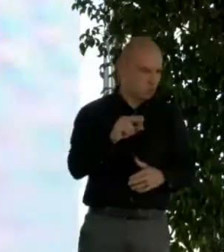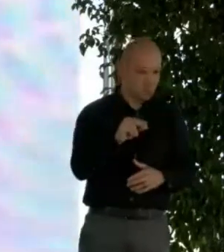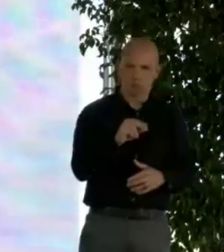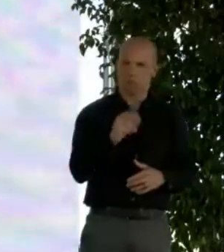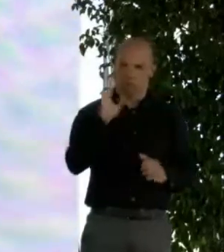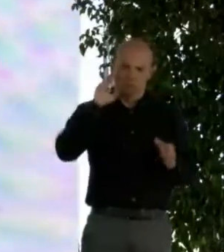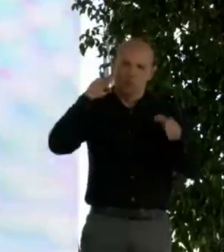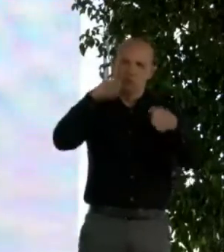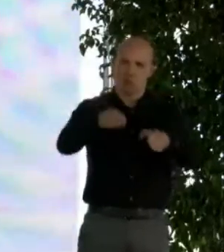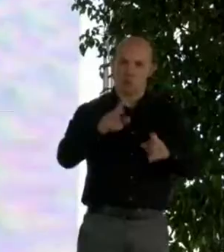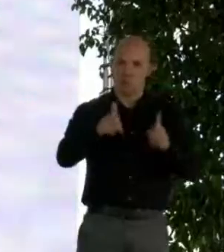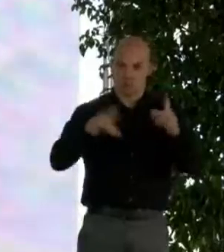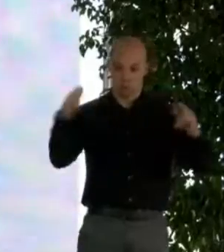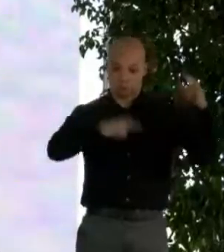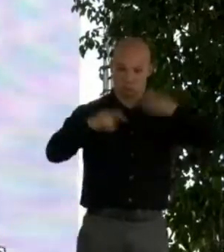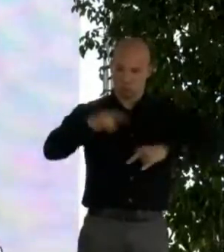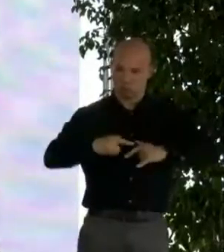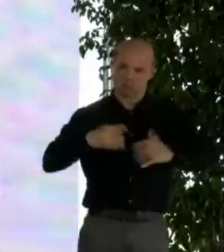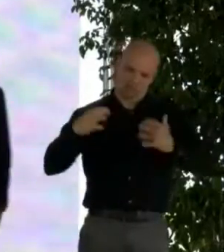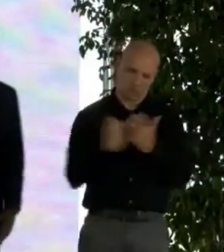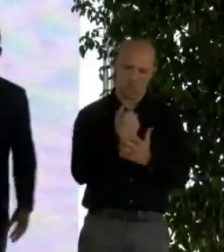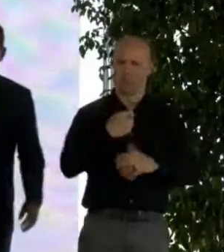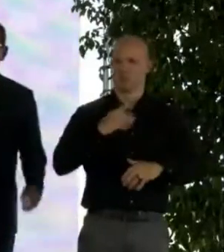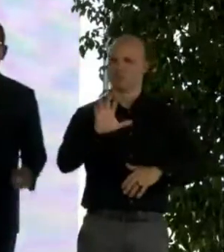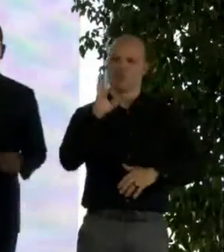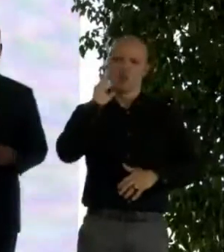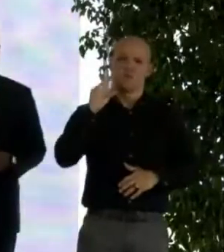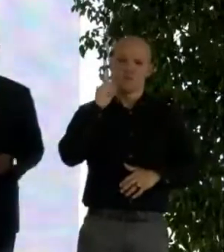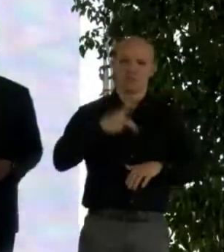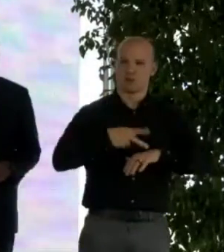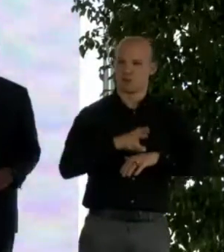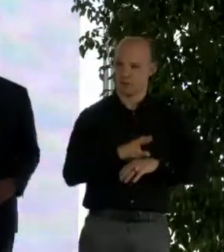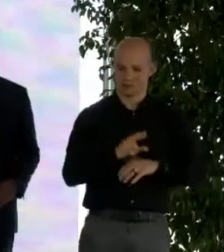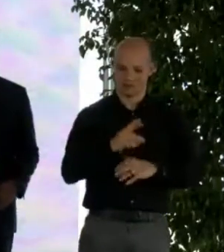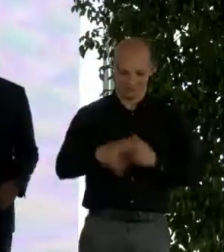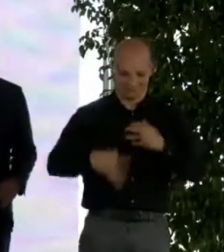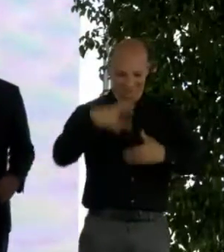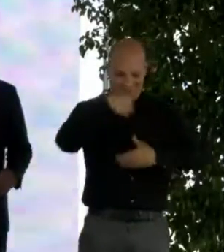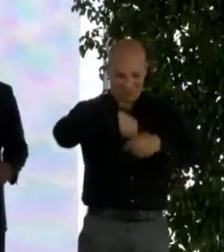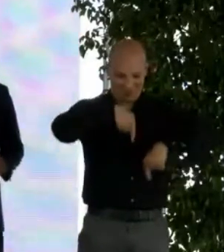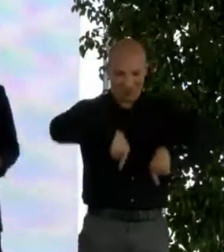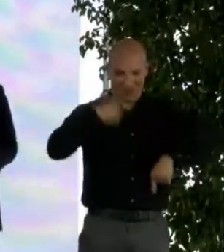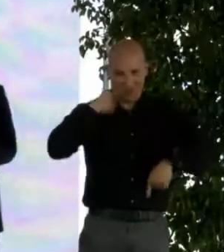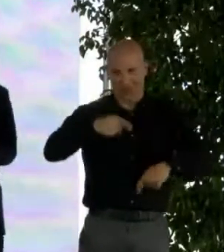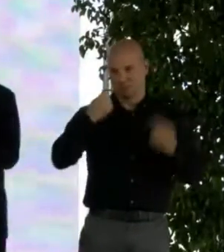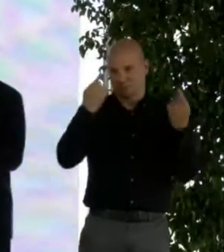su experiencia en Puerto Rico. Y estas son las cosas que estamos añadiendo a nuestra oferta para que eso suceda.